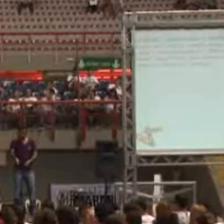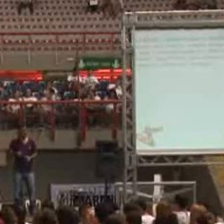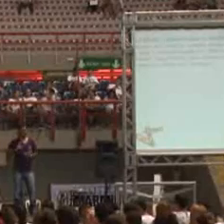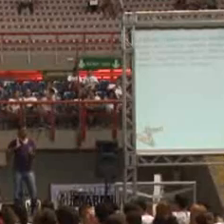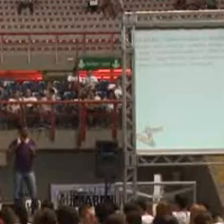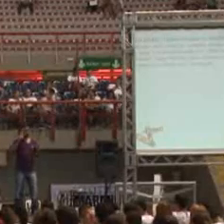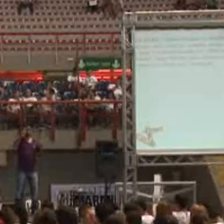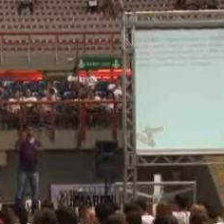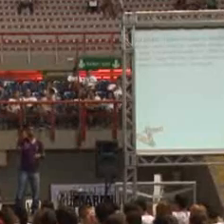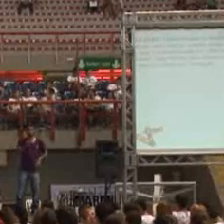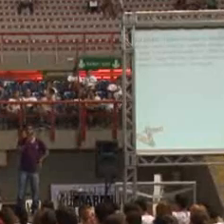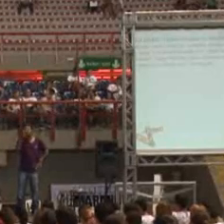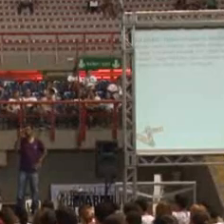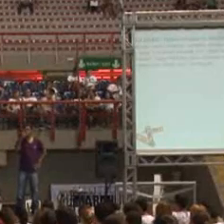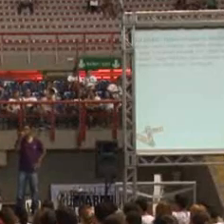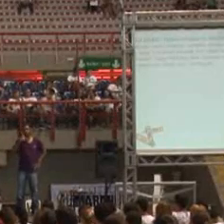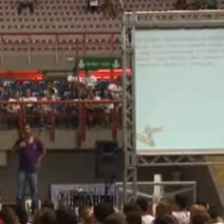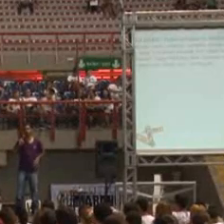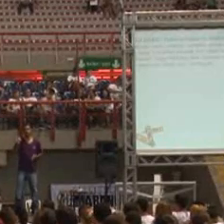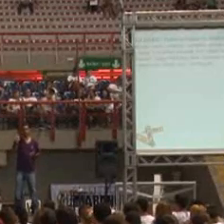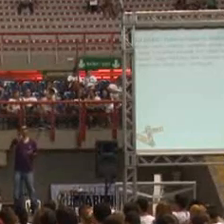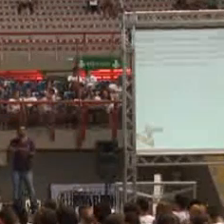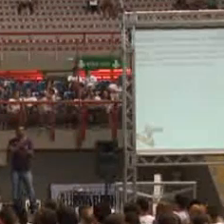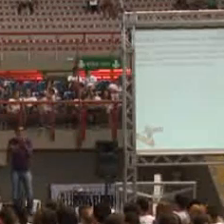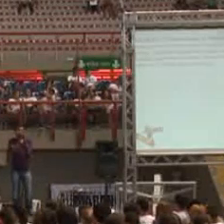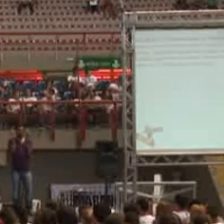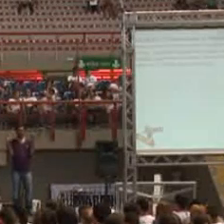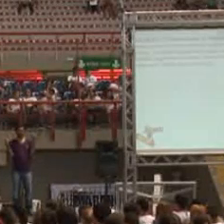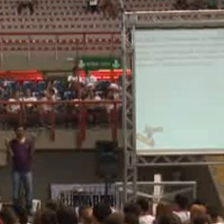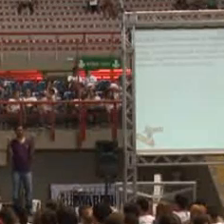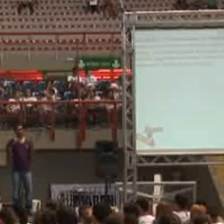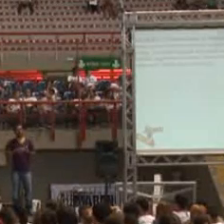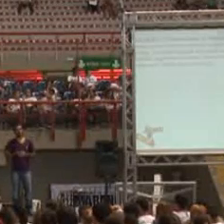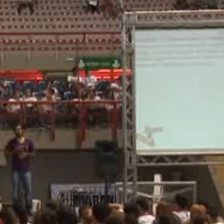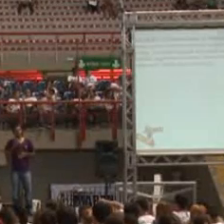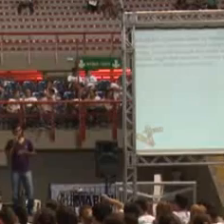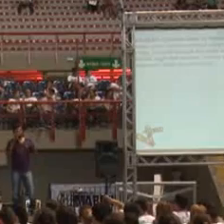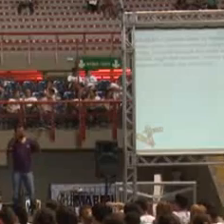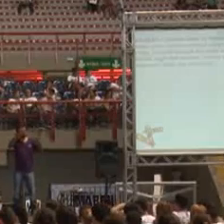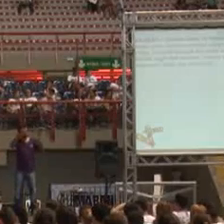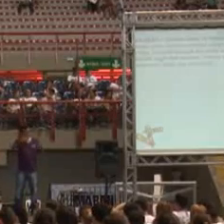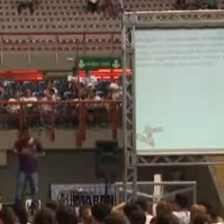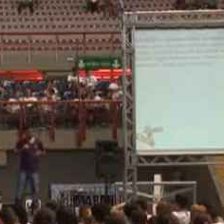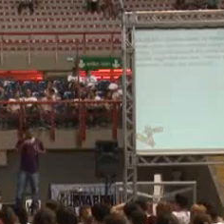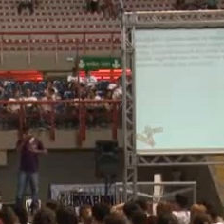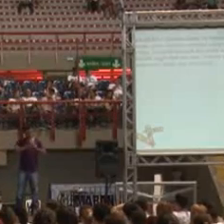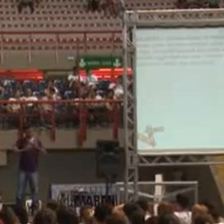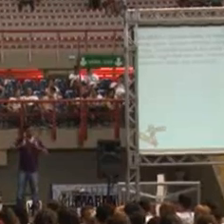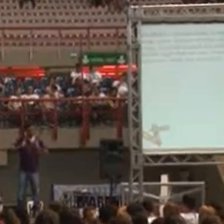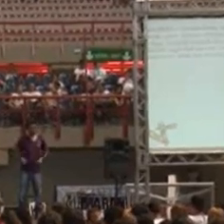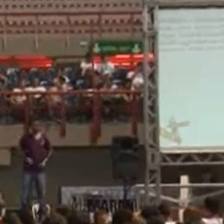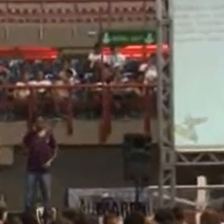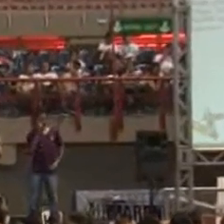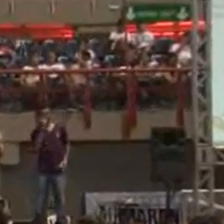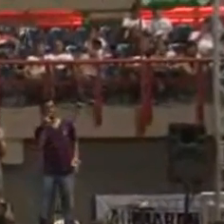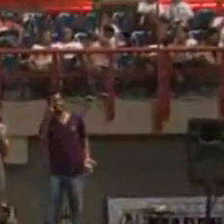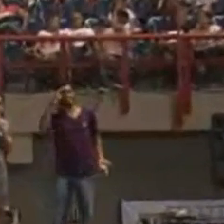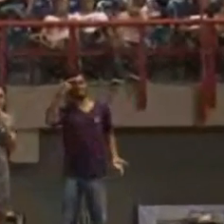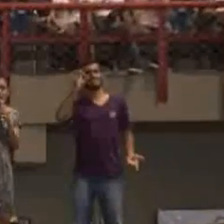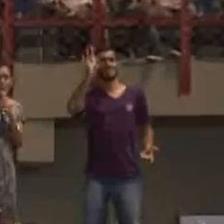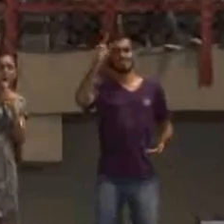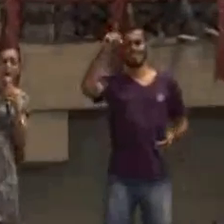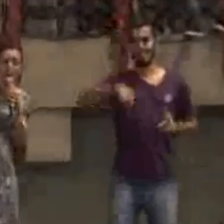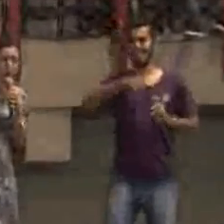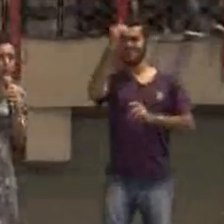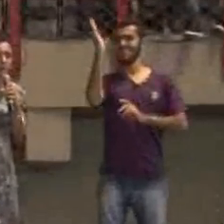se esquece disso. E quando fala em direito humano, puxa só a brasa para a sardinha do Brasil,